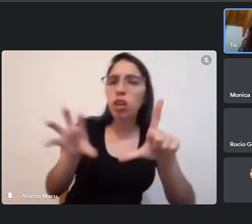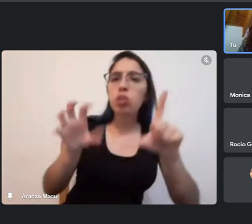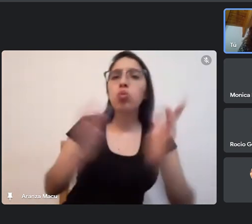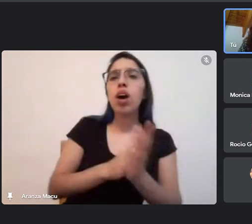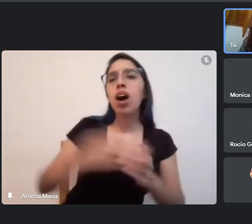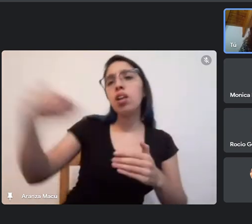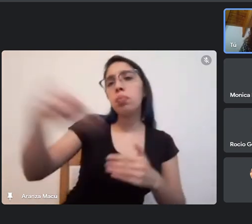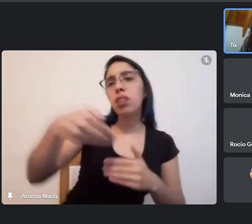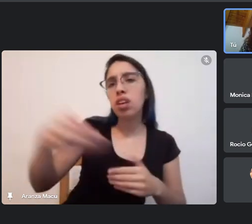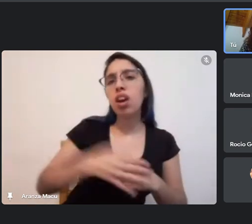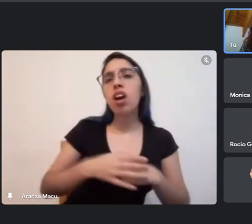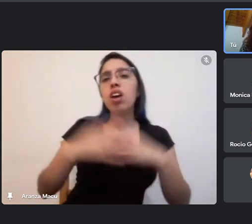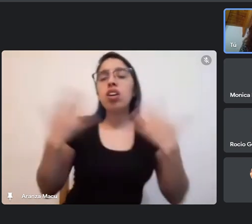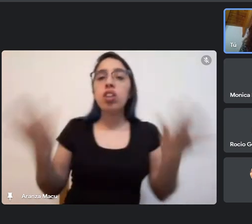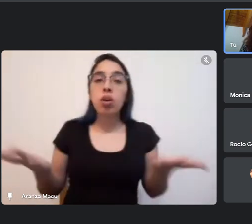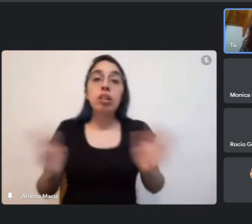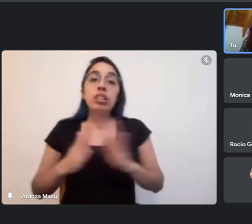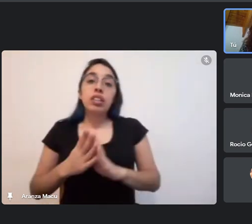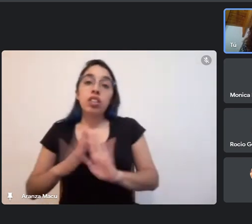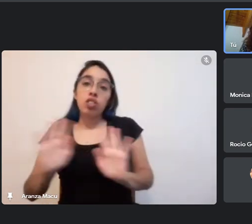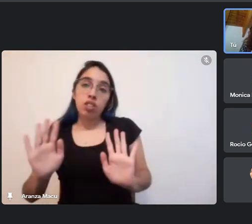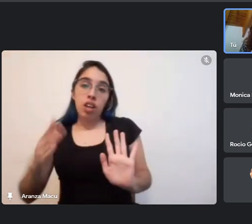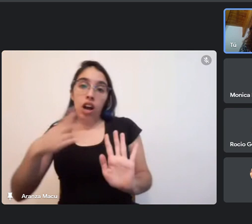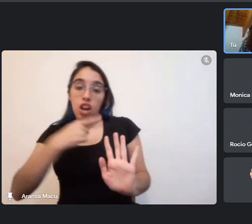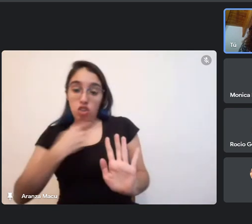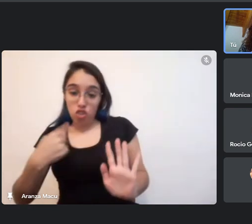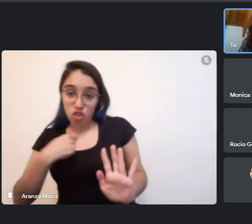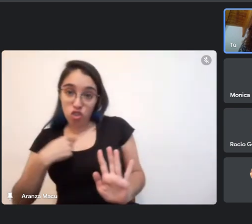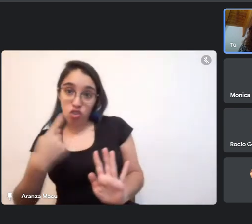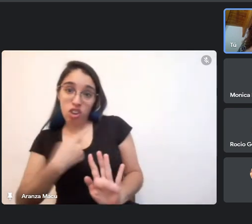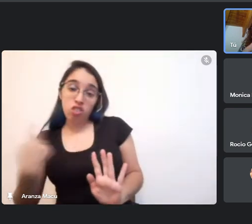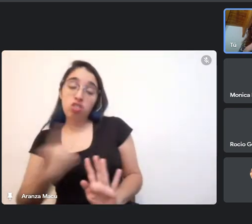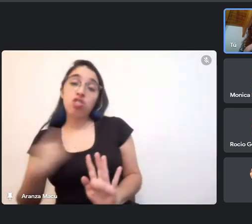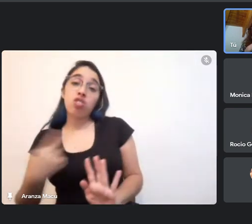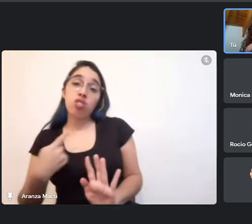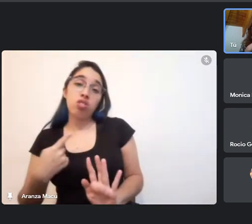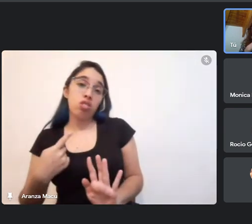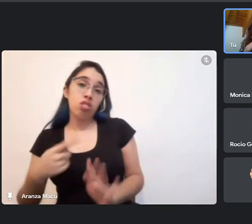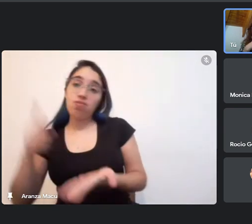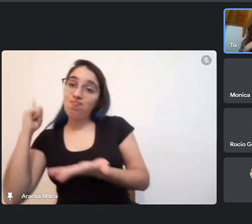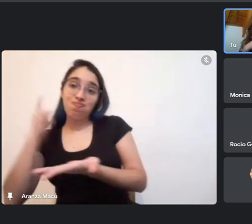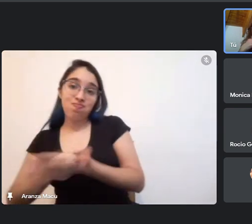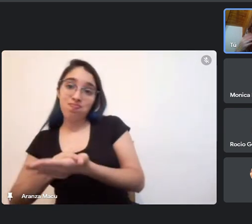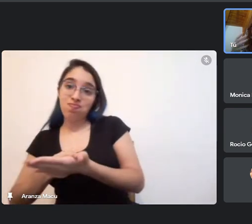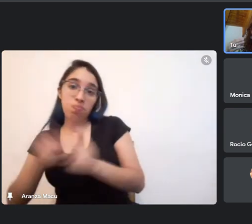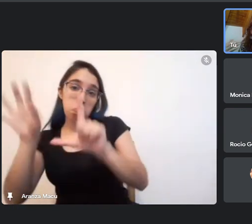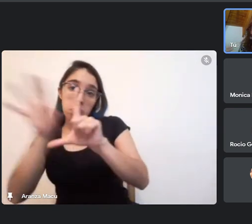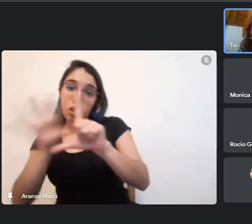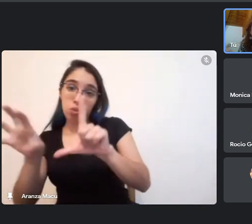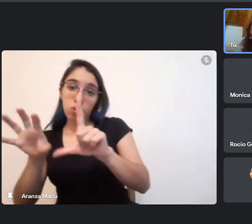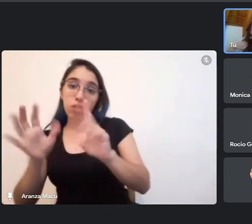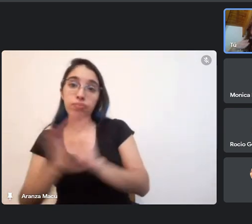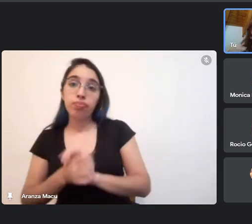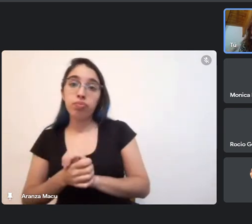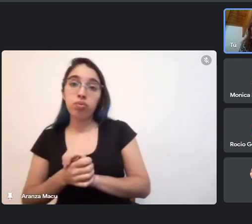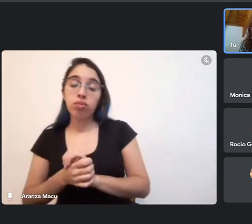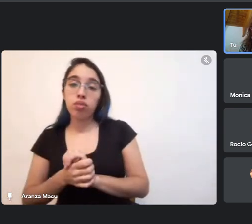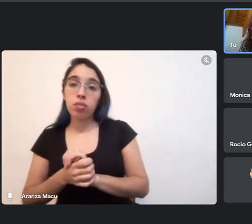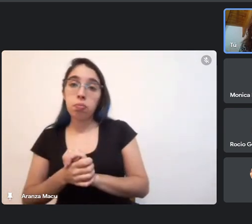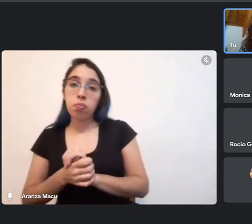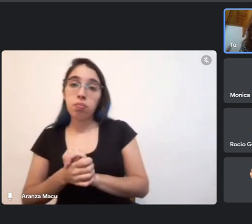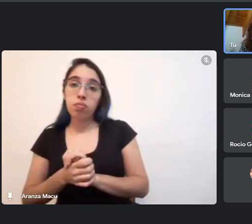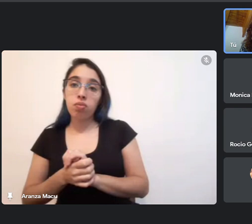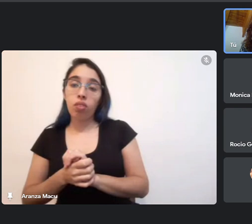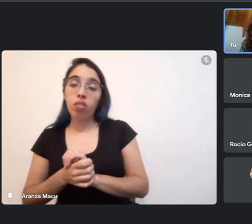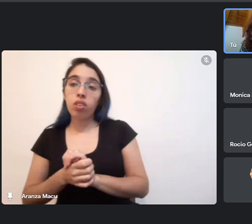digo, nosotros los que nos dijeron y cómo nos organizamos entonces. Y también nos dijeron que